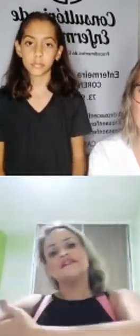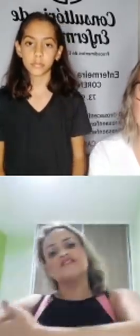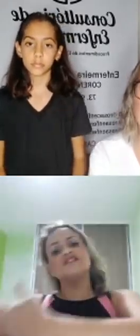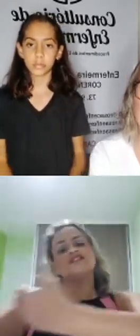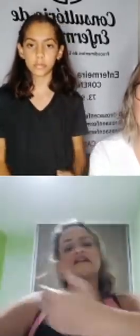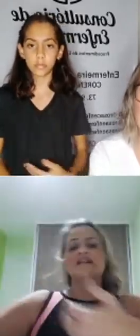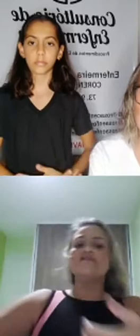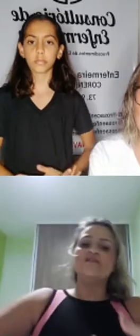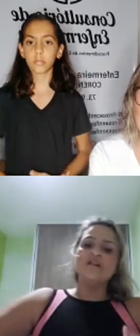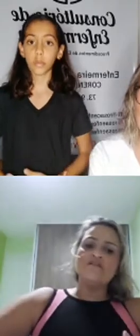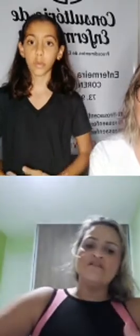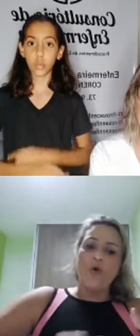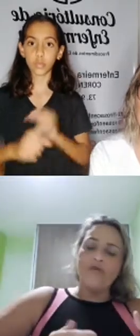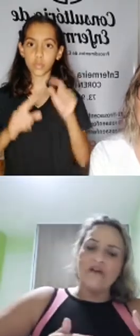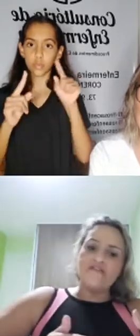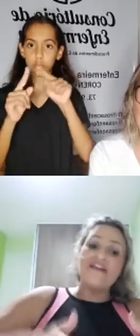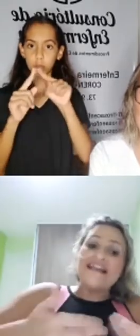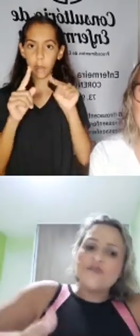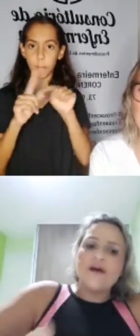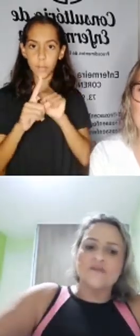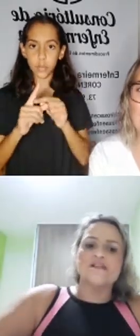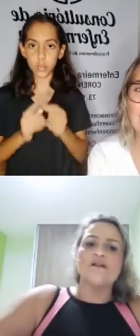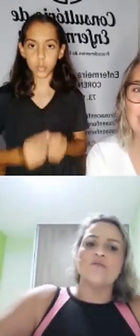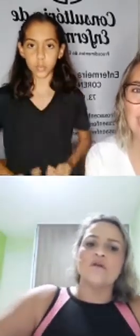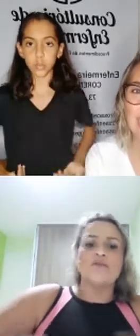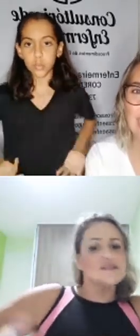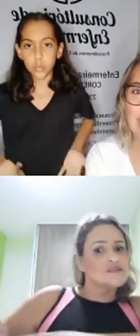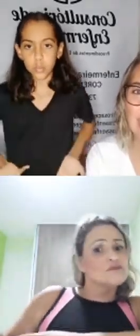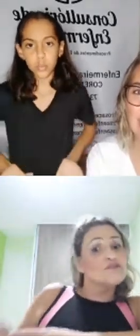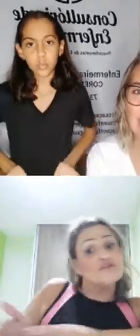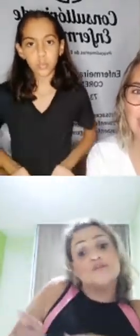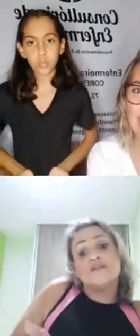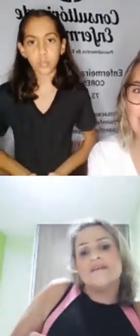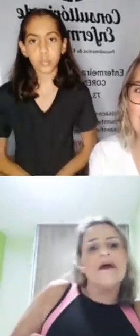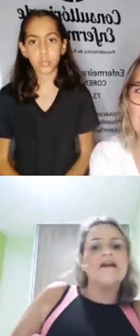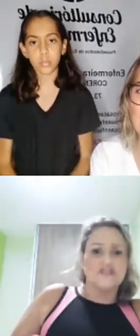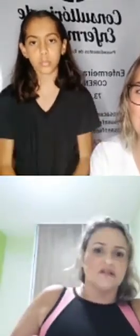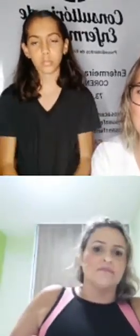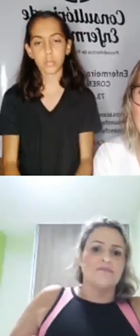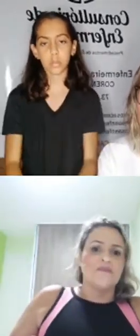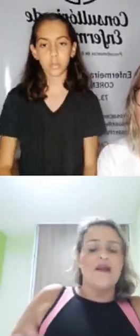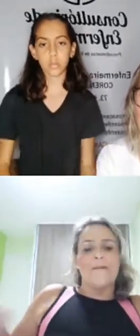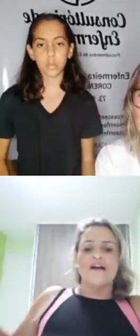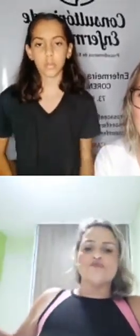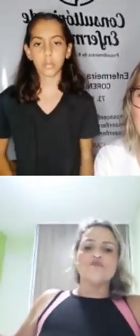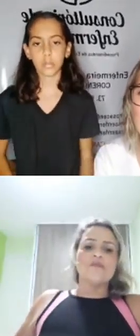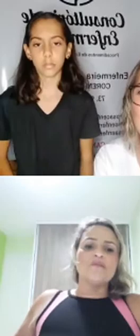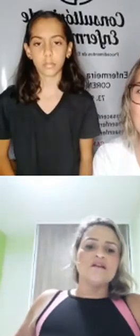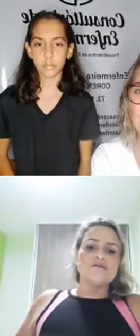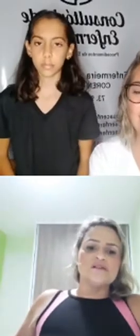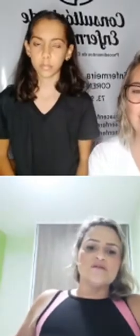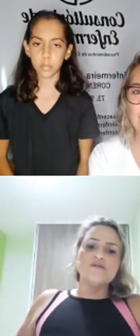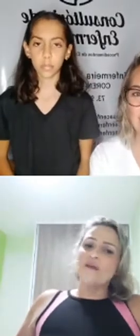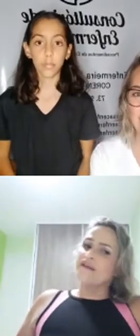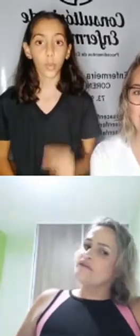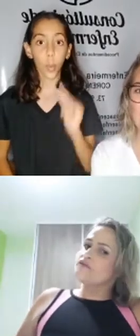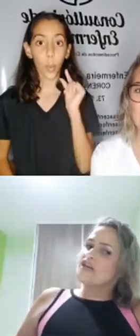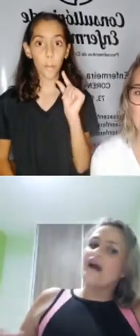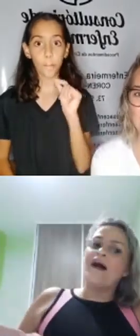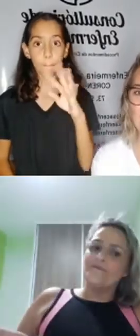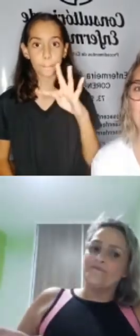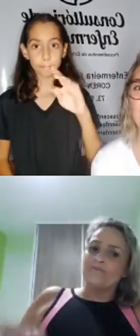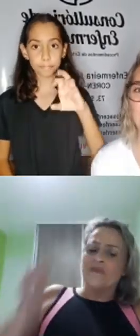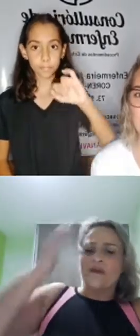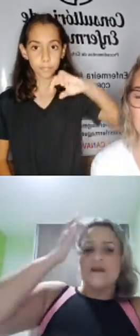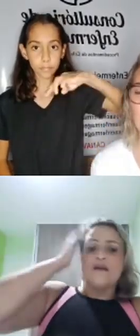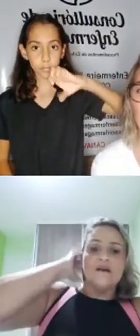Os que a gente já tem vendo acontecer alguma coisa são os de último trimestre. Mas os do primeiro e do segundo ainda vão